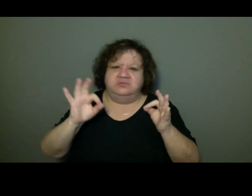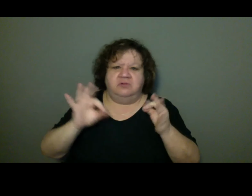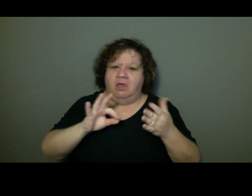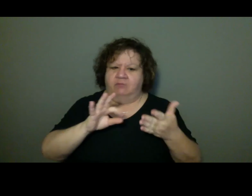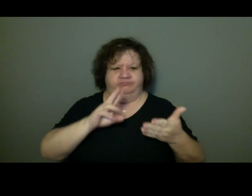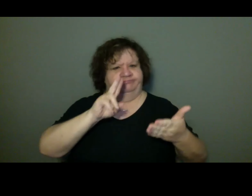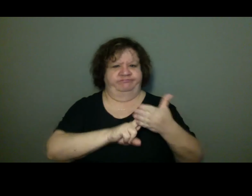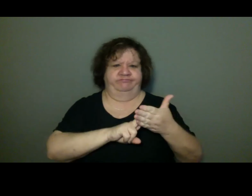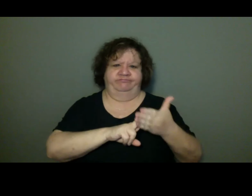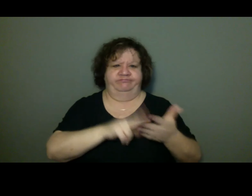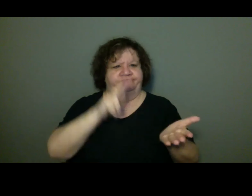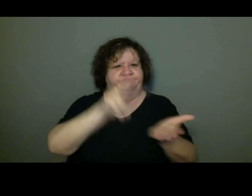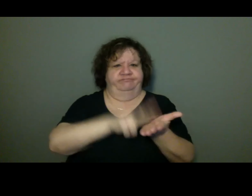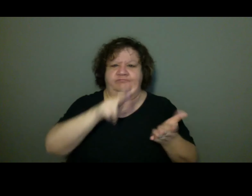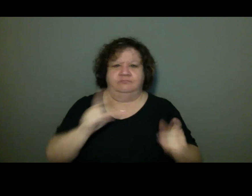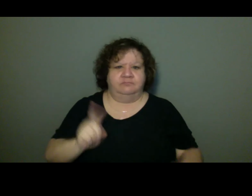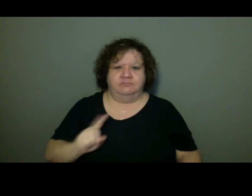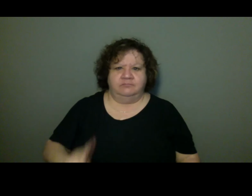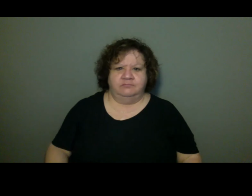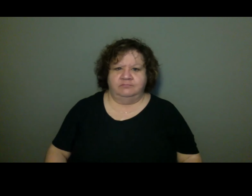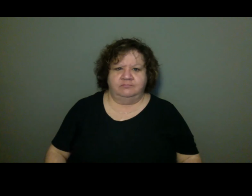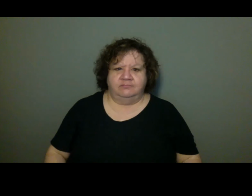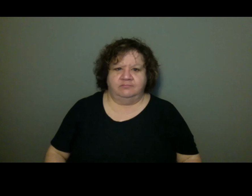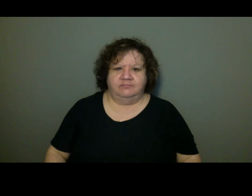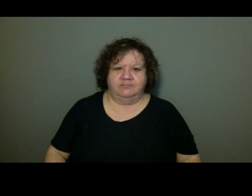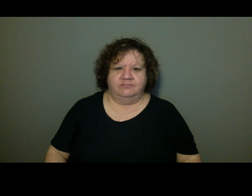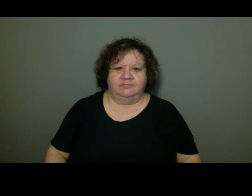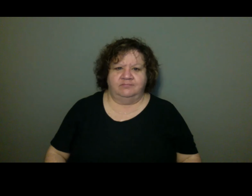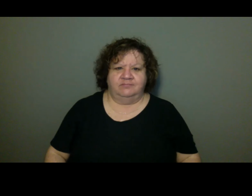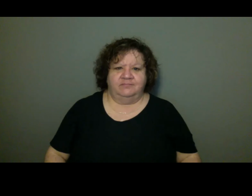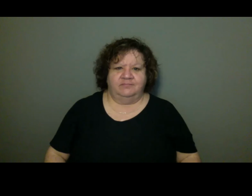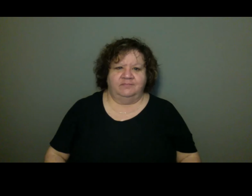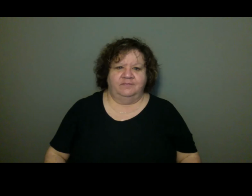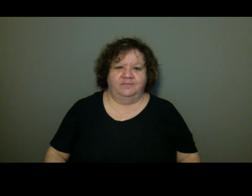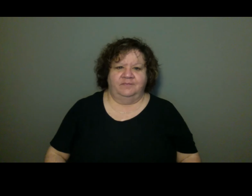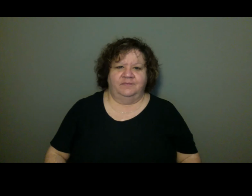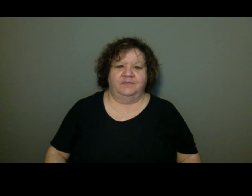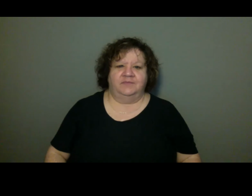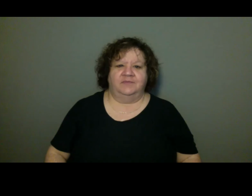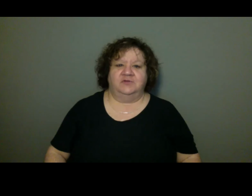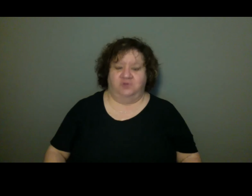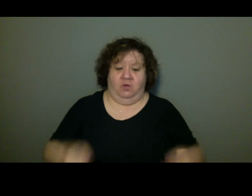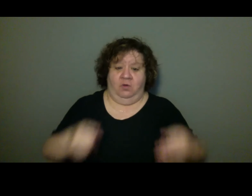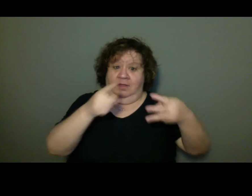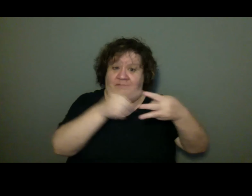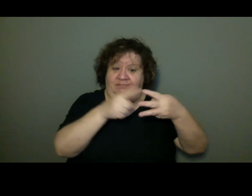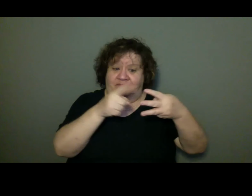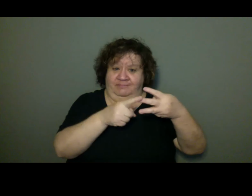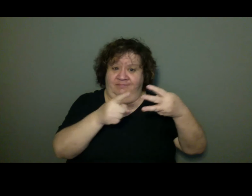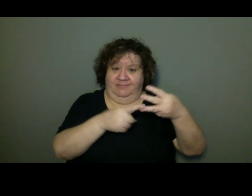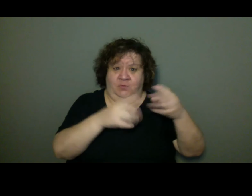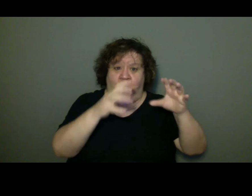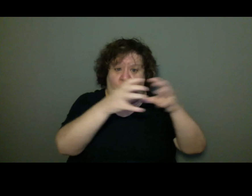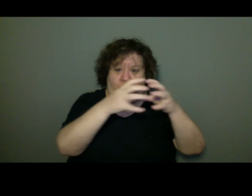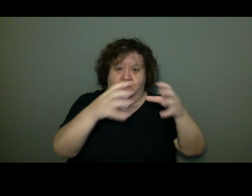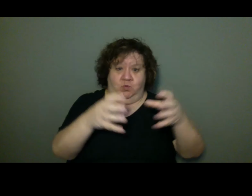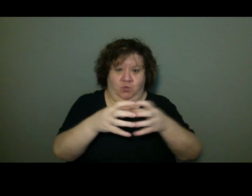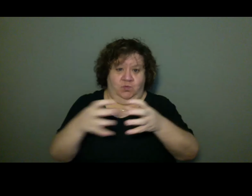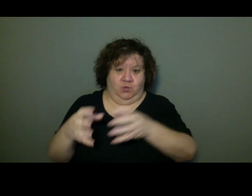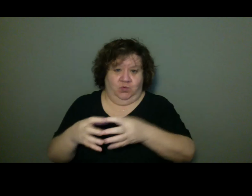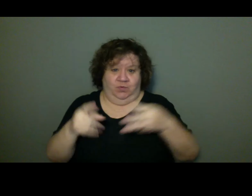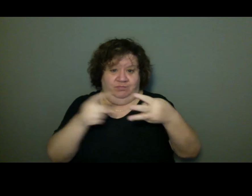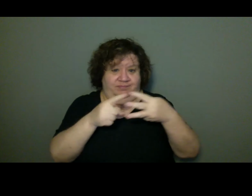ayer, que se abordaron. Supongo que no he podido recogerlos todos. Pero, para resumir, todos los